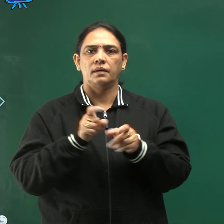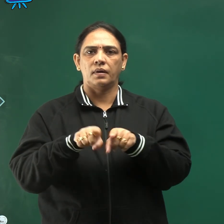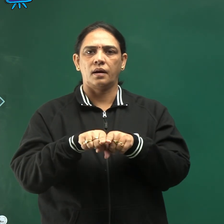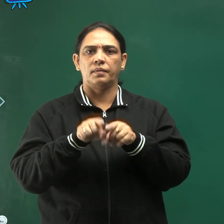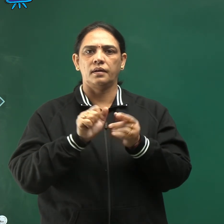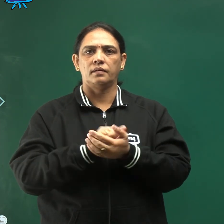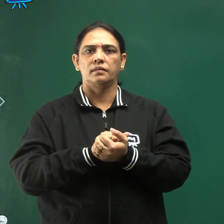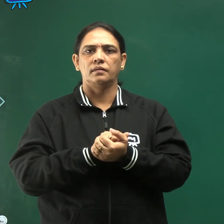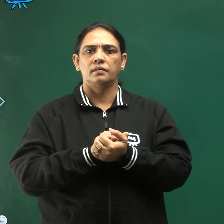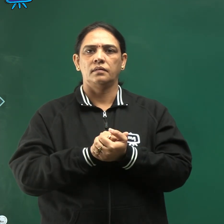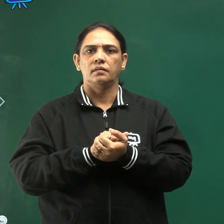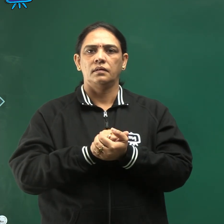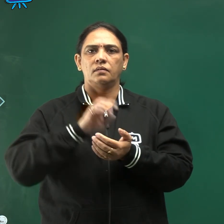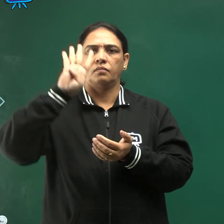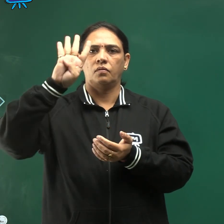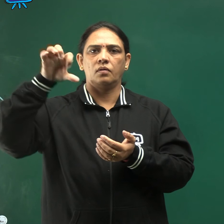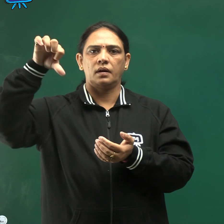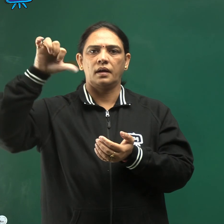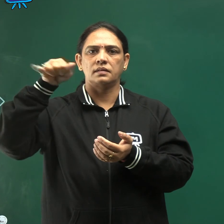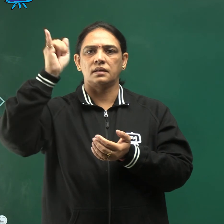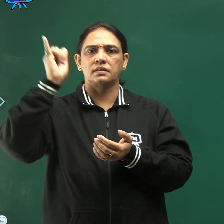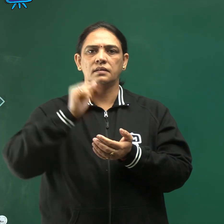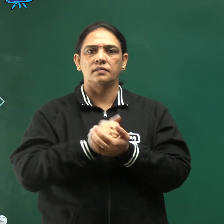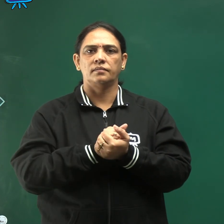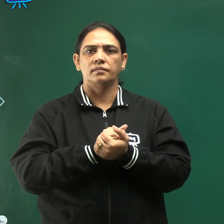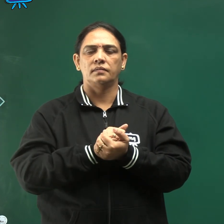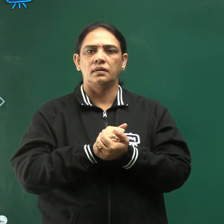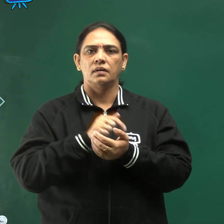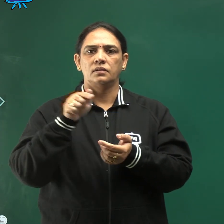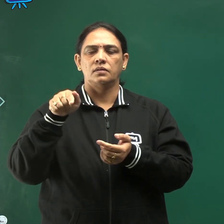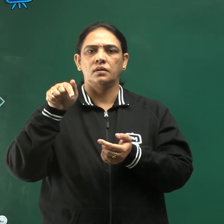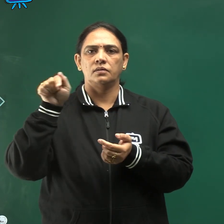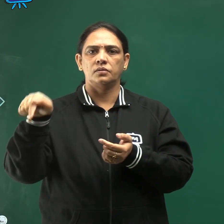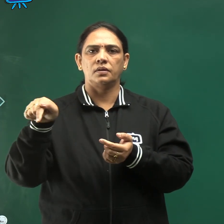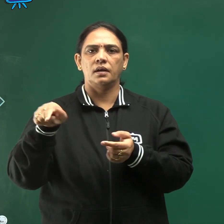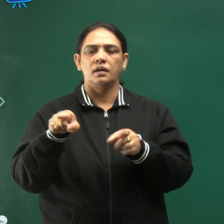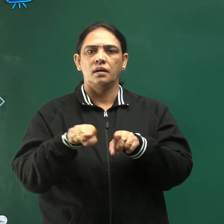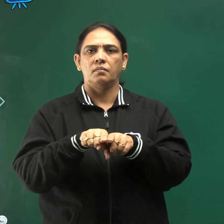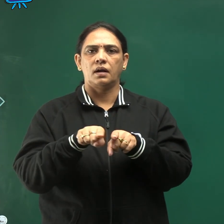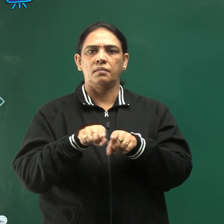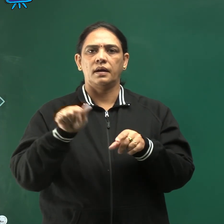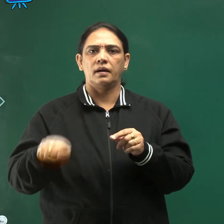बराबर 496, जो कि बराबर है।